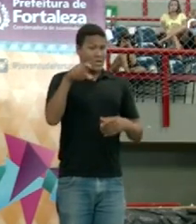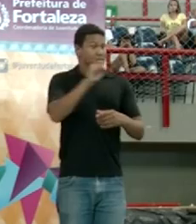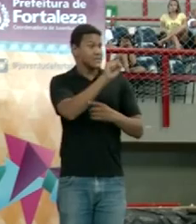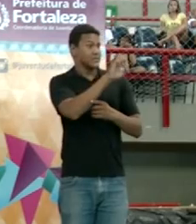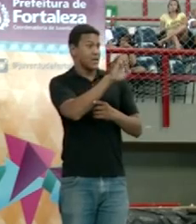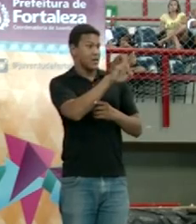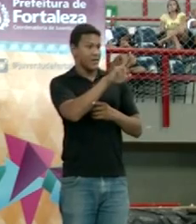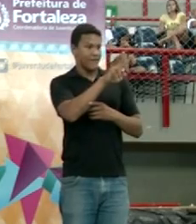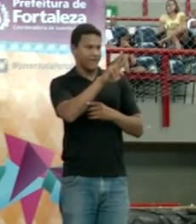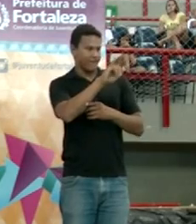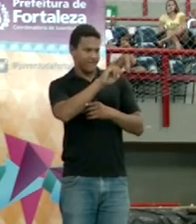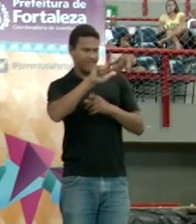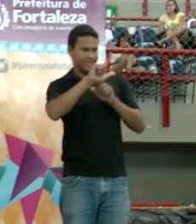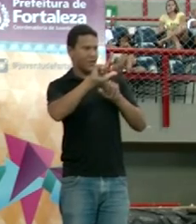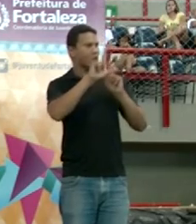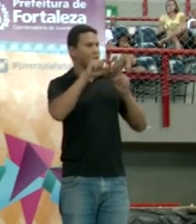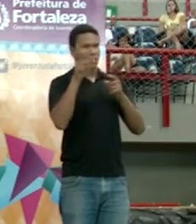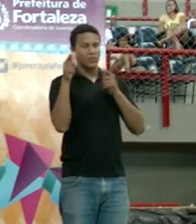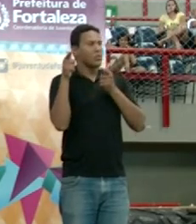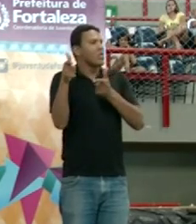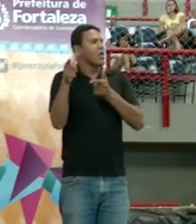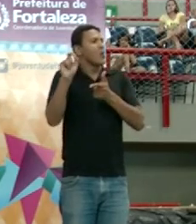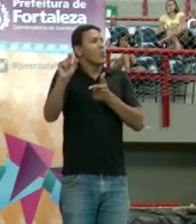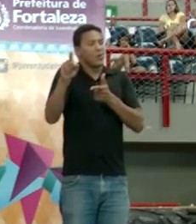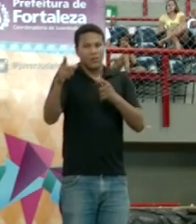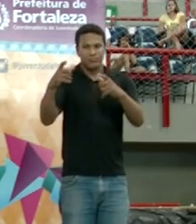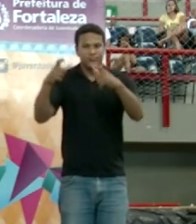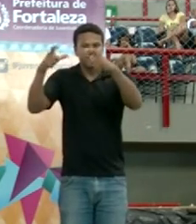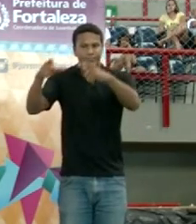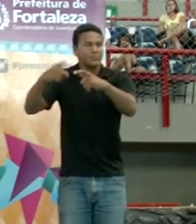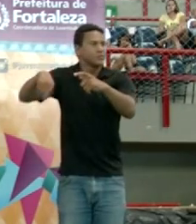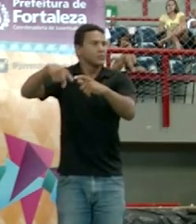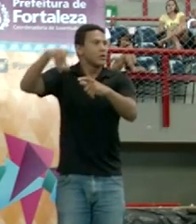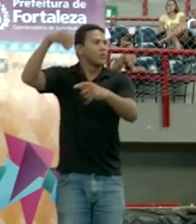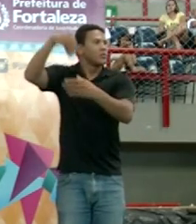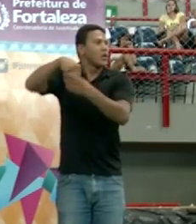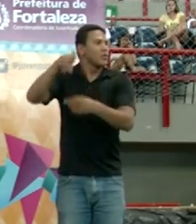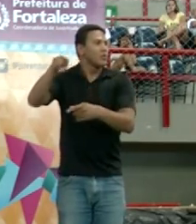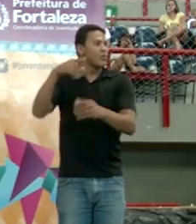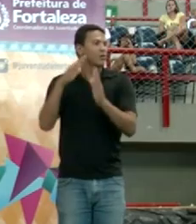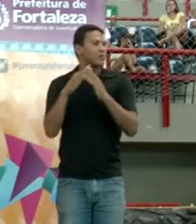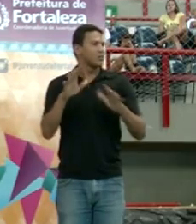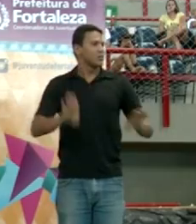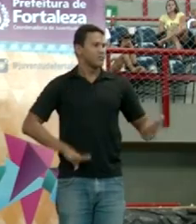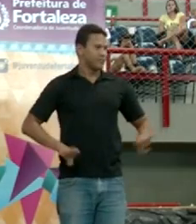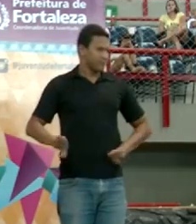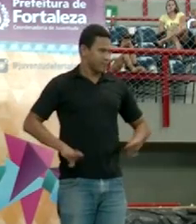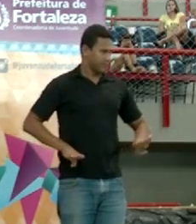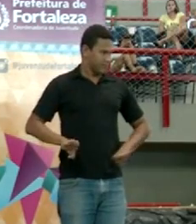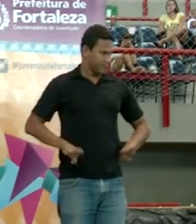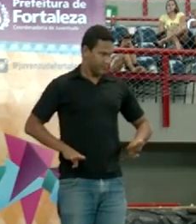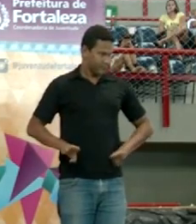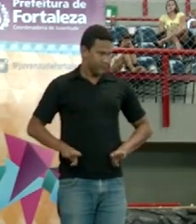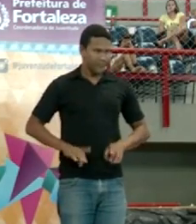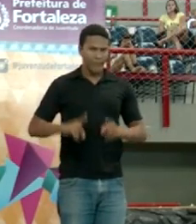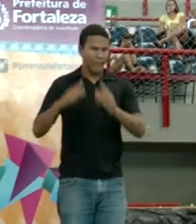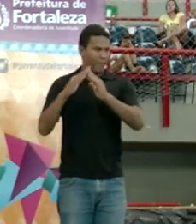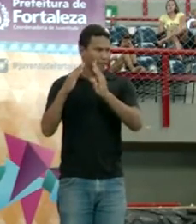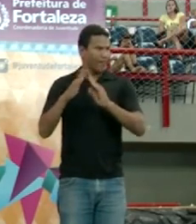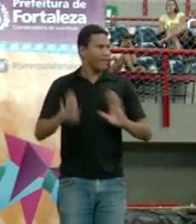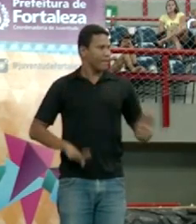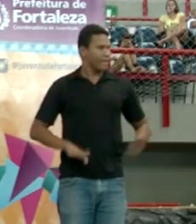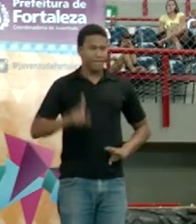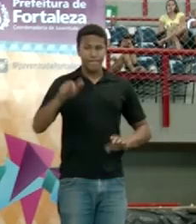aqui. Você vai ter uma área agrícola, um moinho para guardar a produção. Aí você vai ter a moradia dos servos, que o